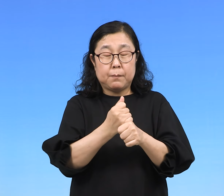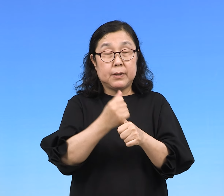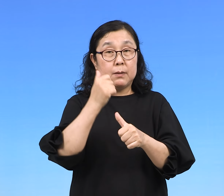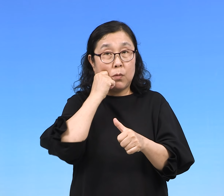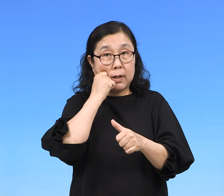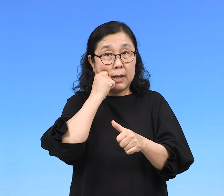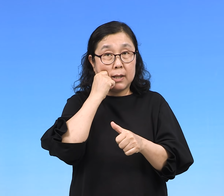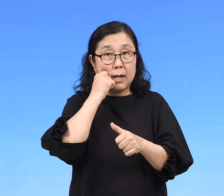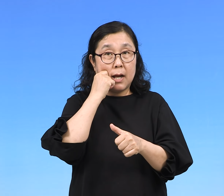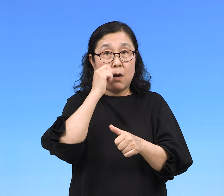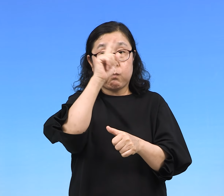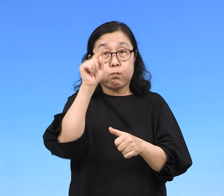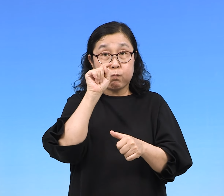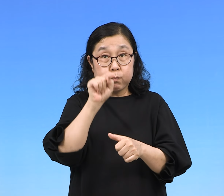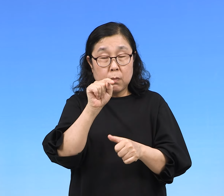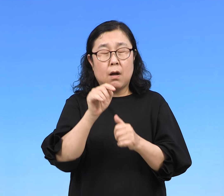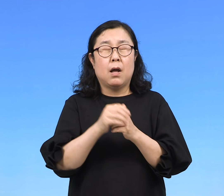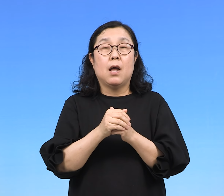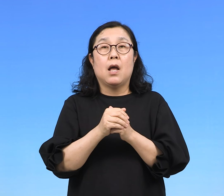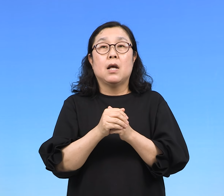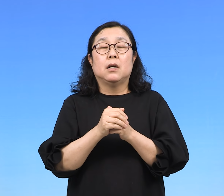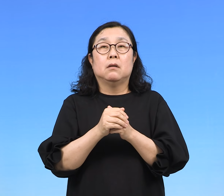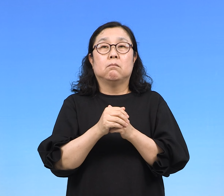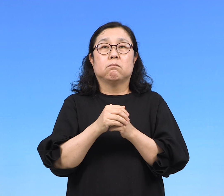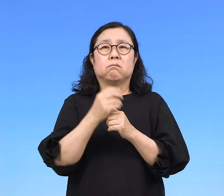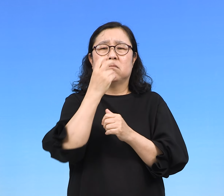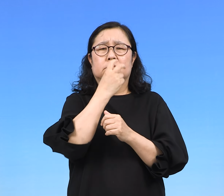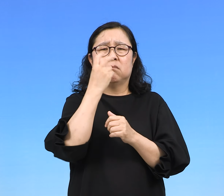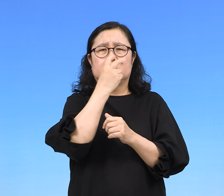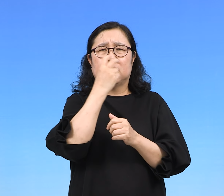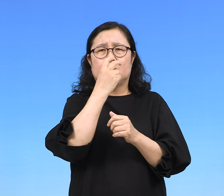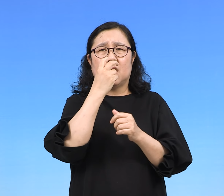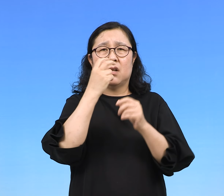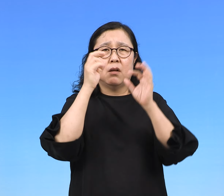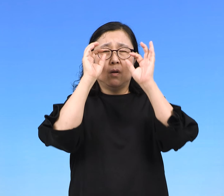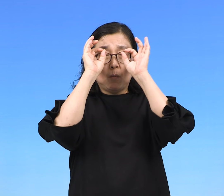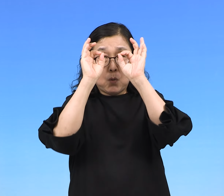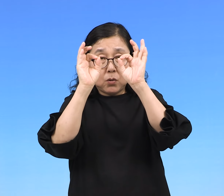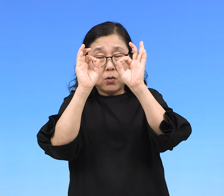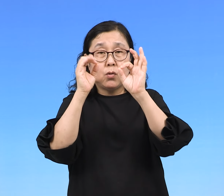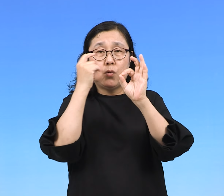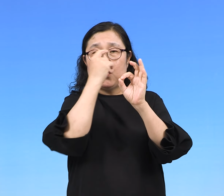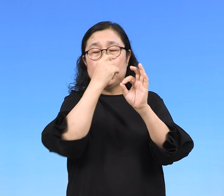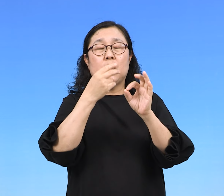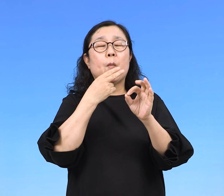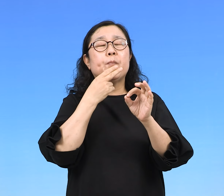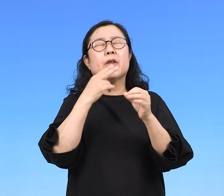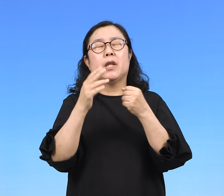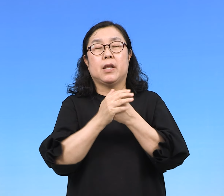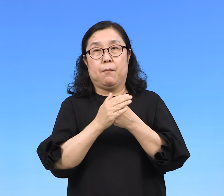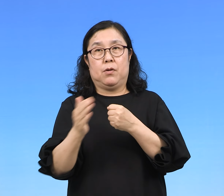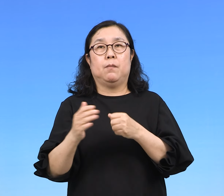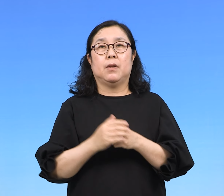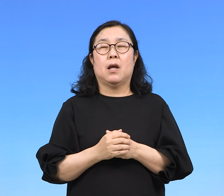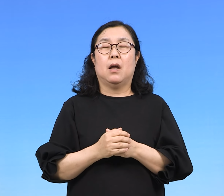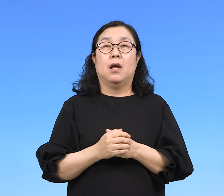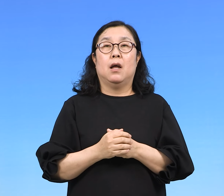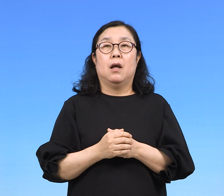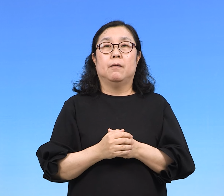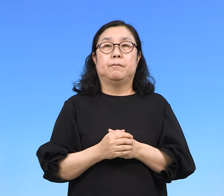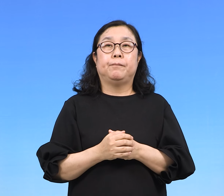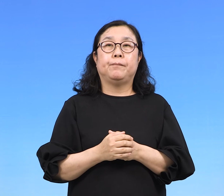잡지 못한다. 통찰력이 없기 때문에 기회를 볼 줄 모르고 외면해 버린다. 이게 지금 딱 그 어리석은 나사렛